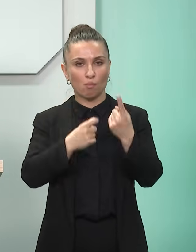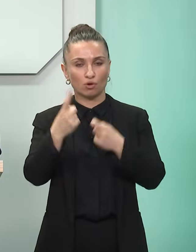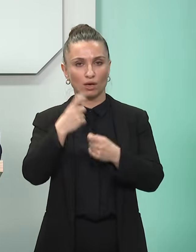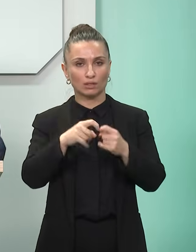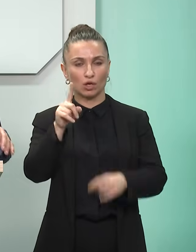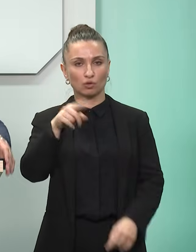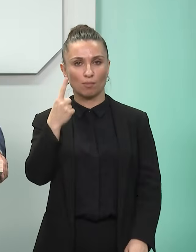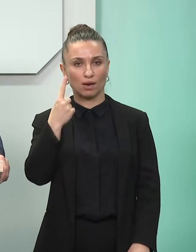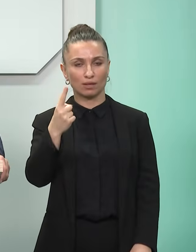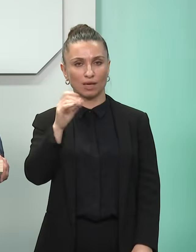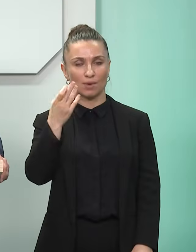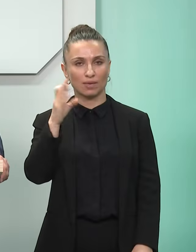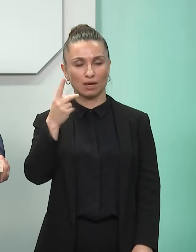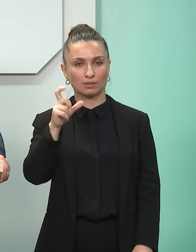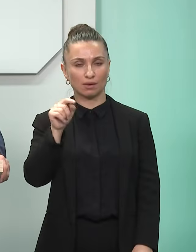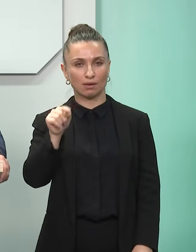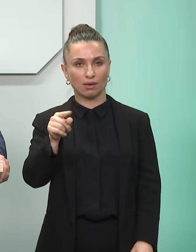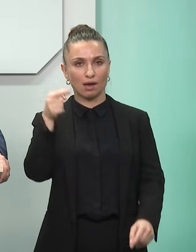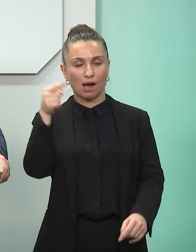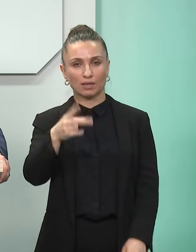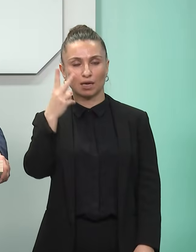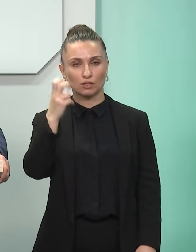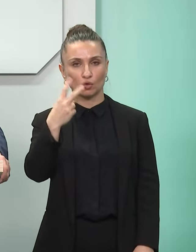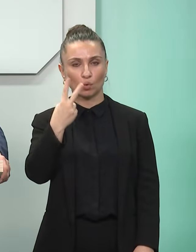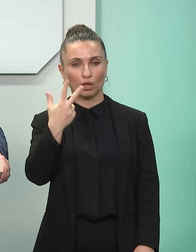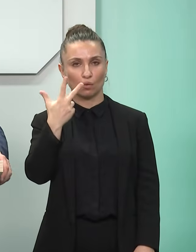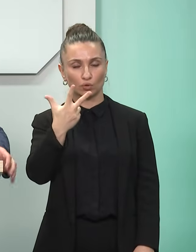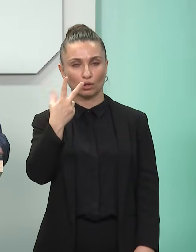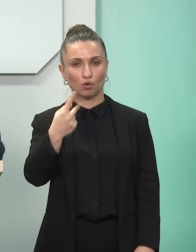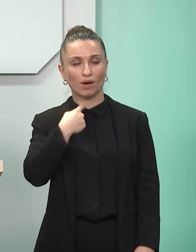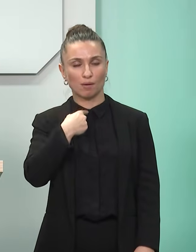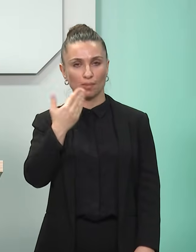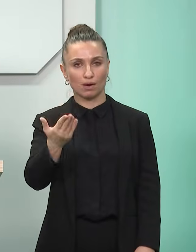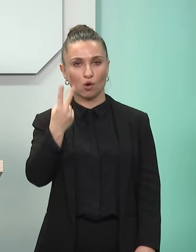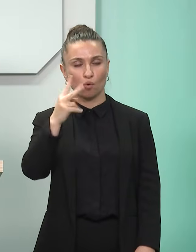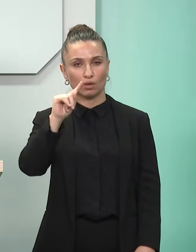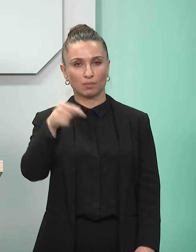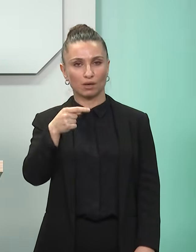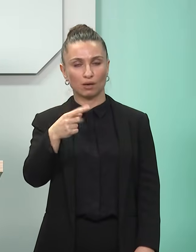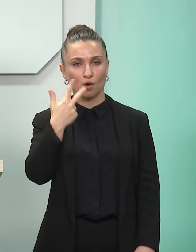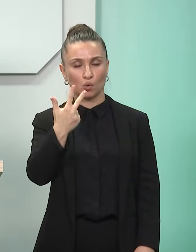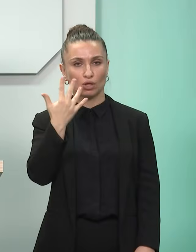მონაცემებს. ნომერი 1 თამარ მიქელაძე 1222 ხმა